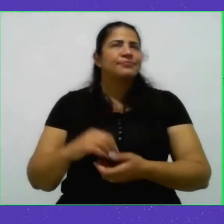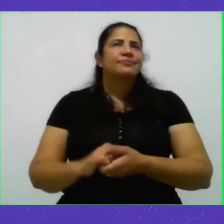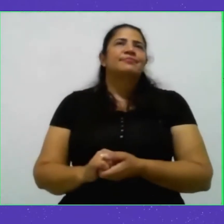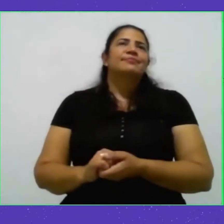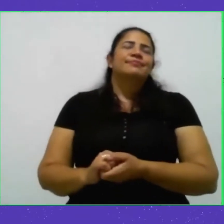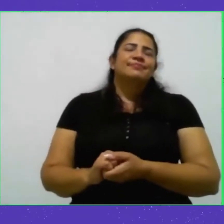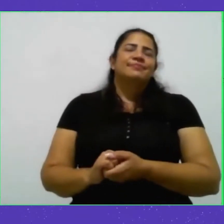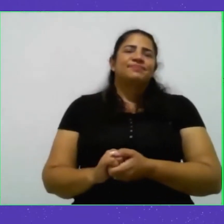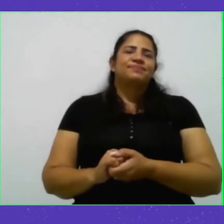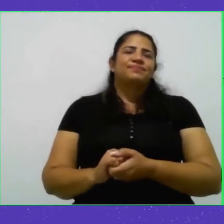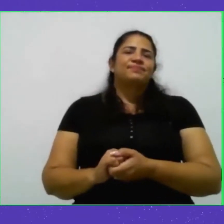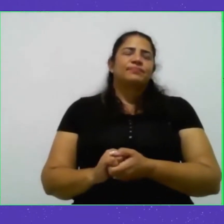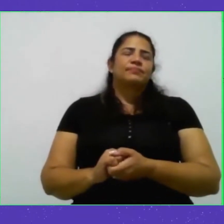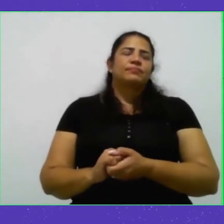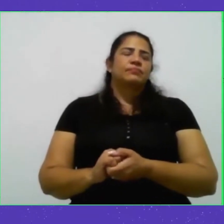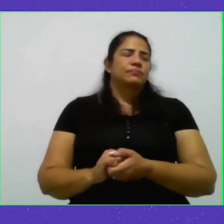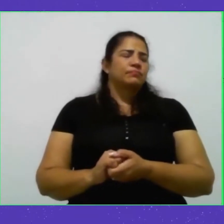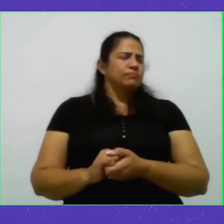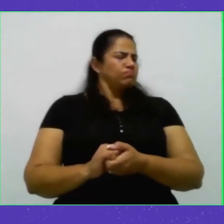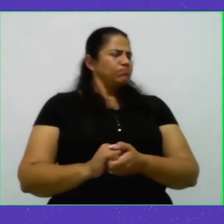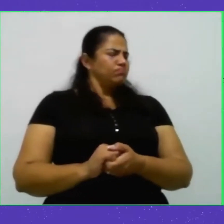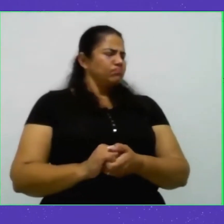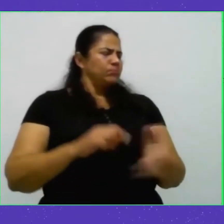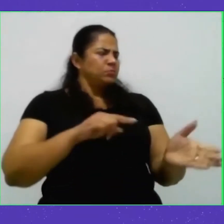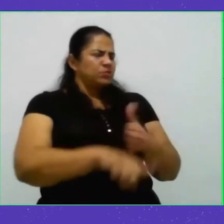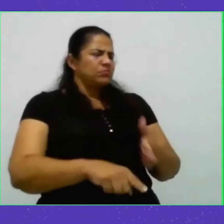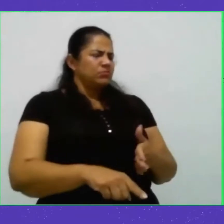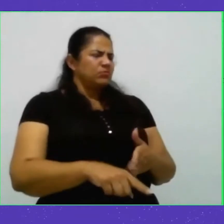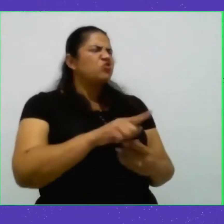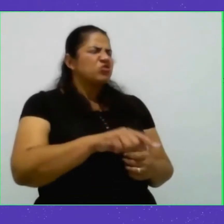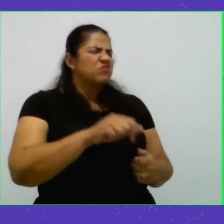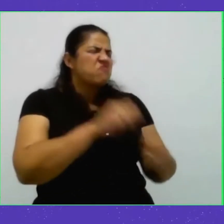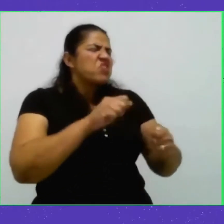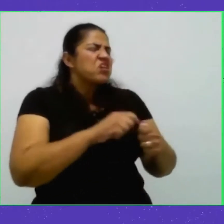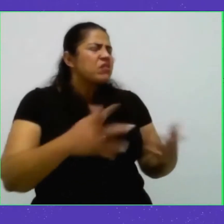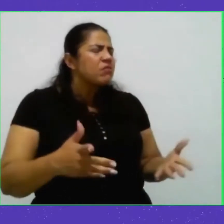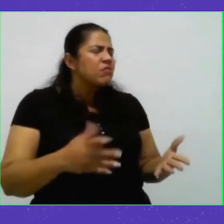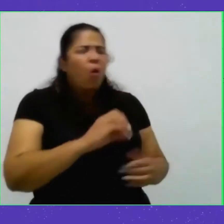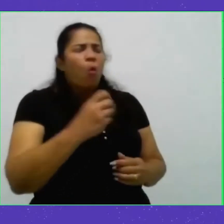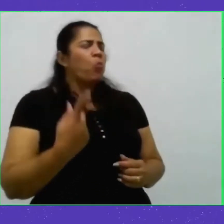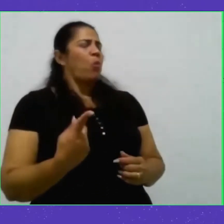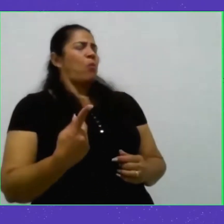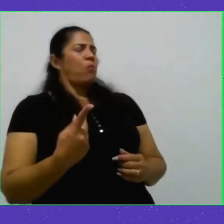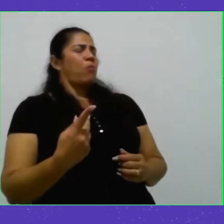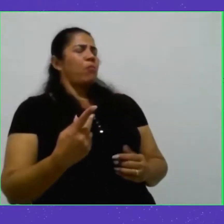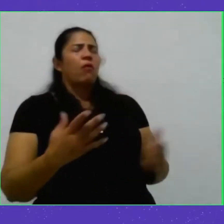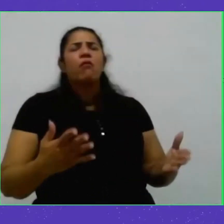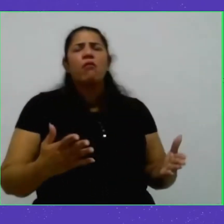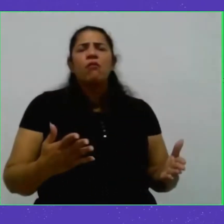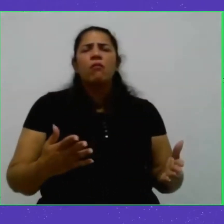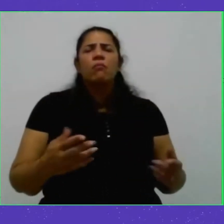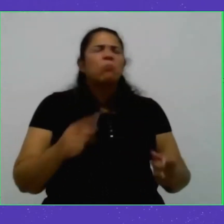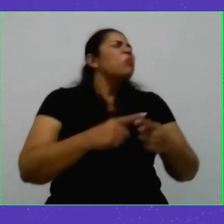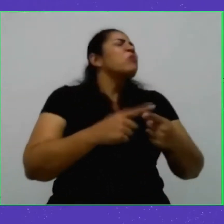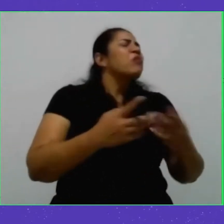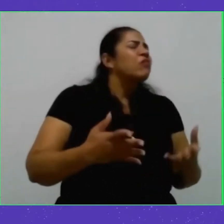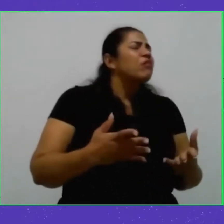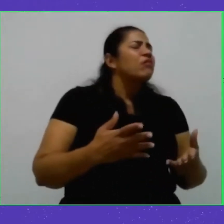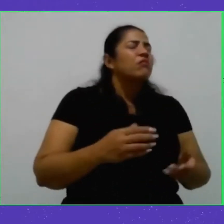Fez aquilo? Não fez? Por quê? Aí só fica no fez, não fez, fez, não fez.